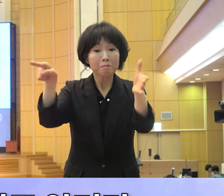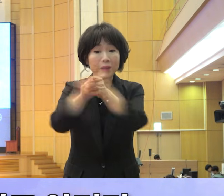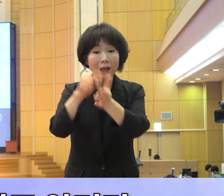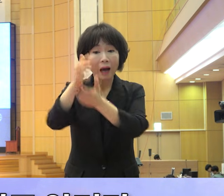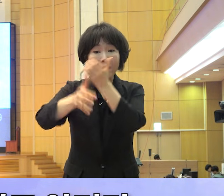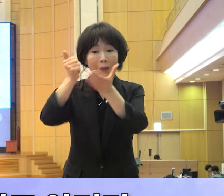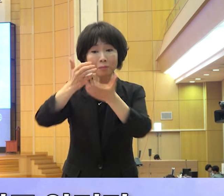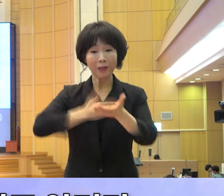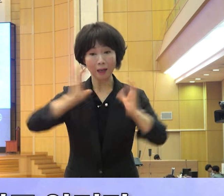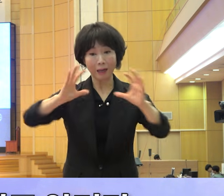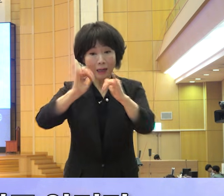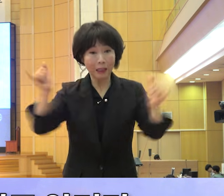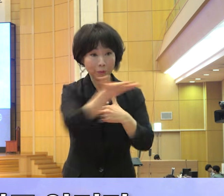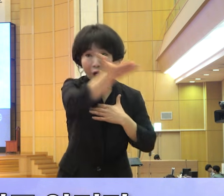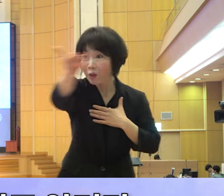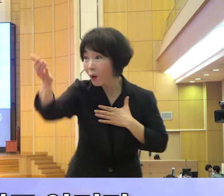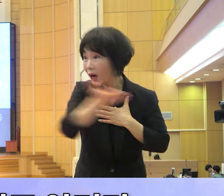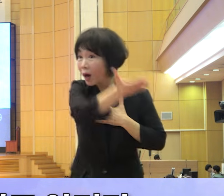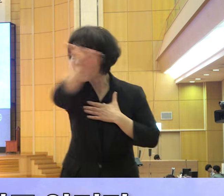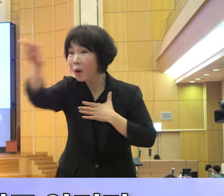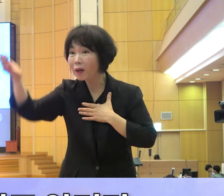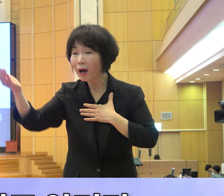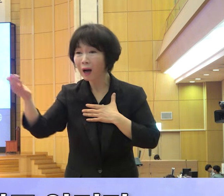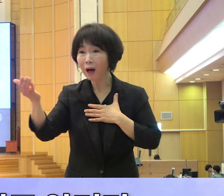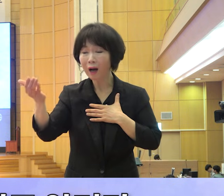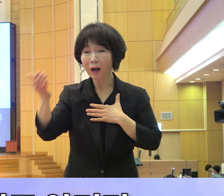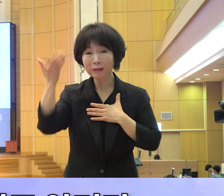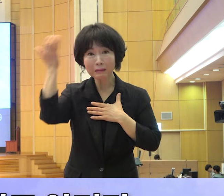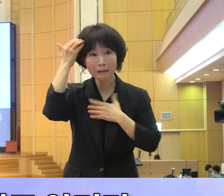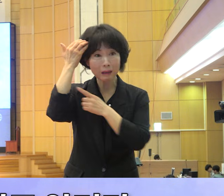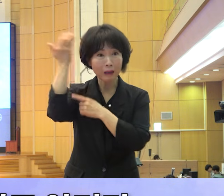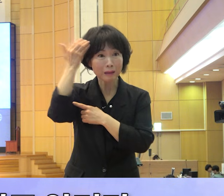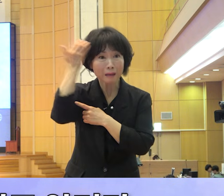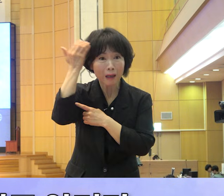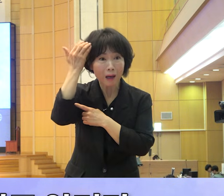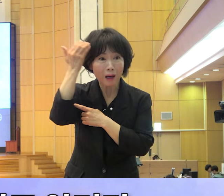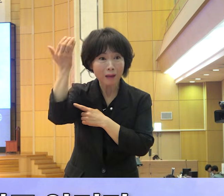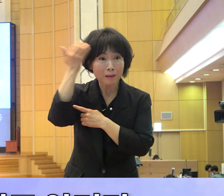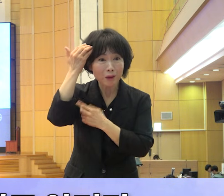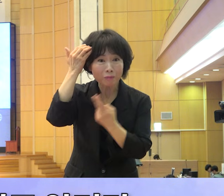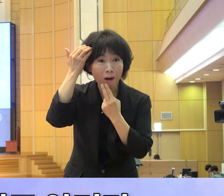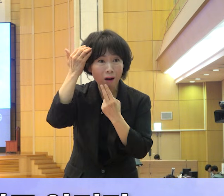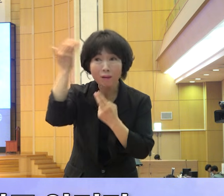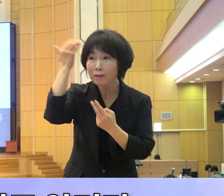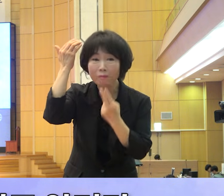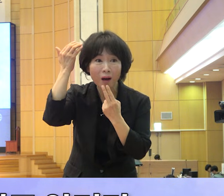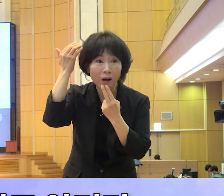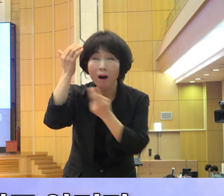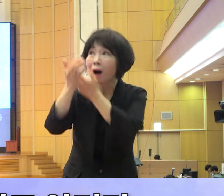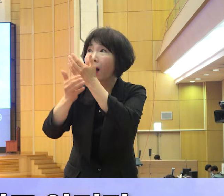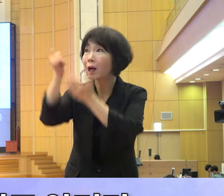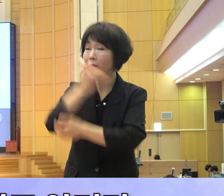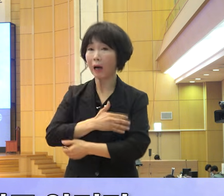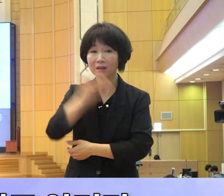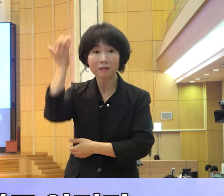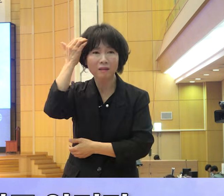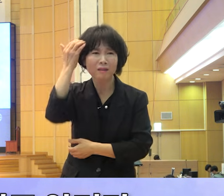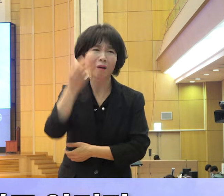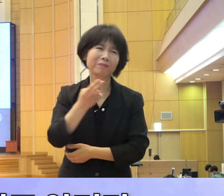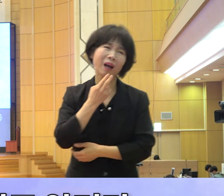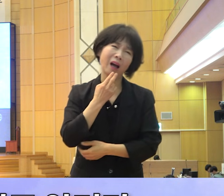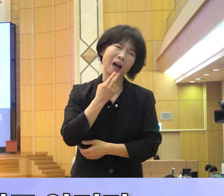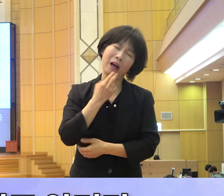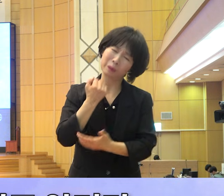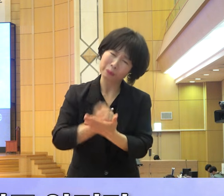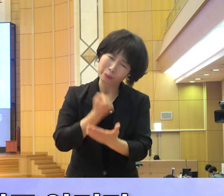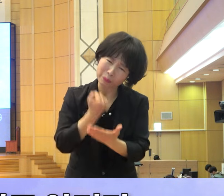내 백성들아, 내 백성이 지식이 없으므로. 무슨 지식이에요? 하나님을 아는 지식이 없다는